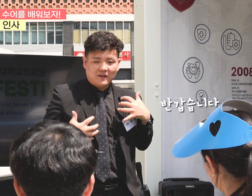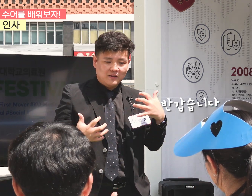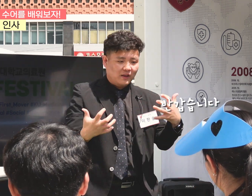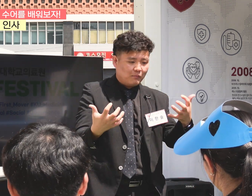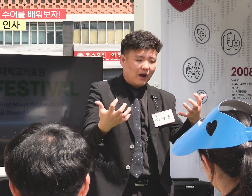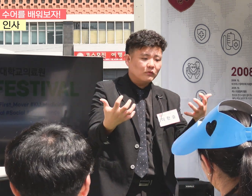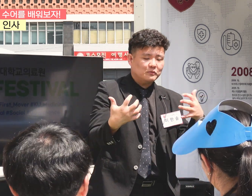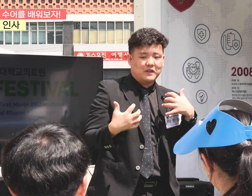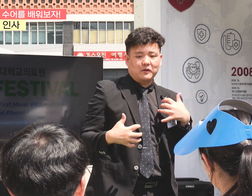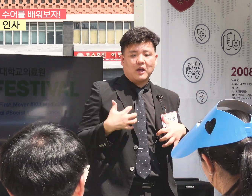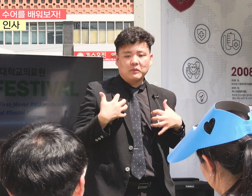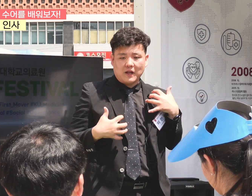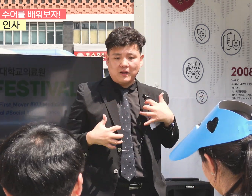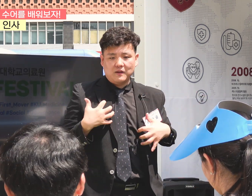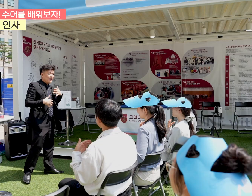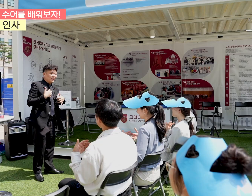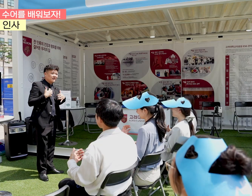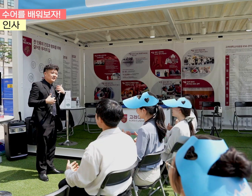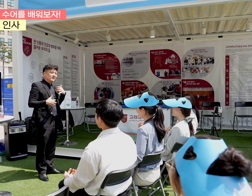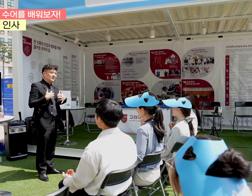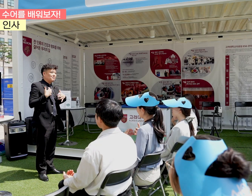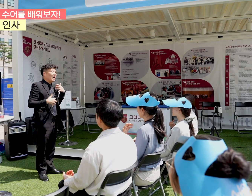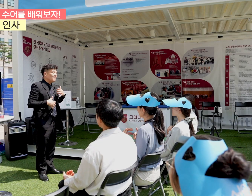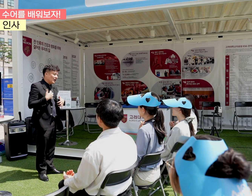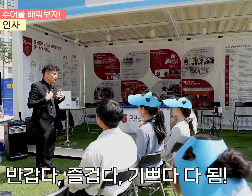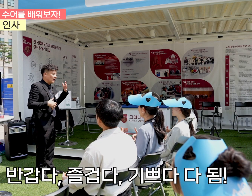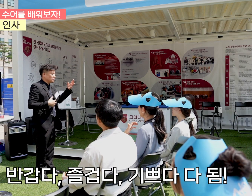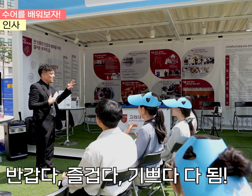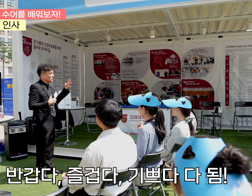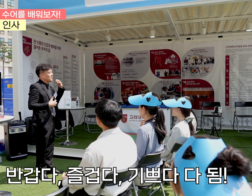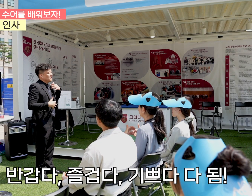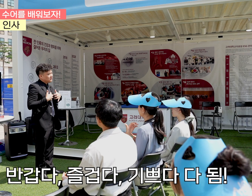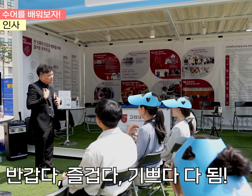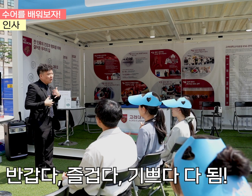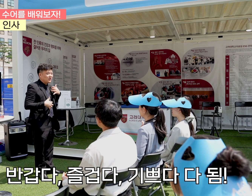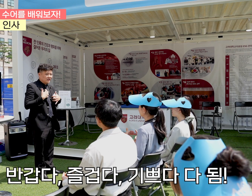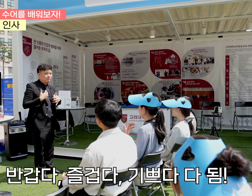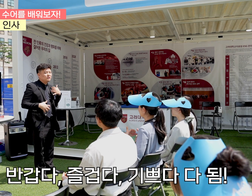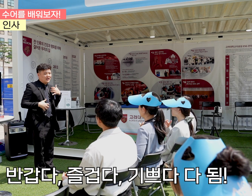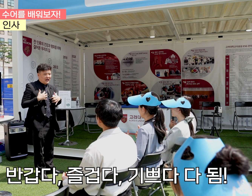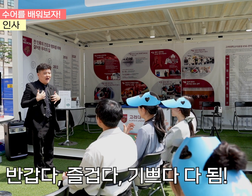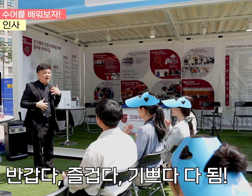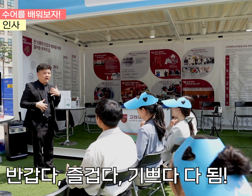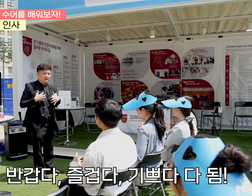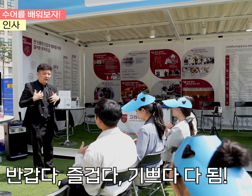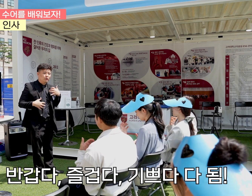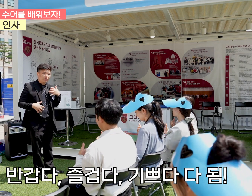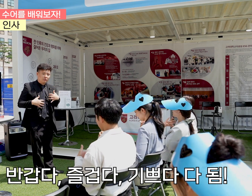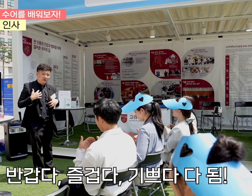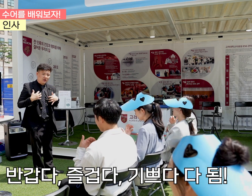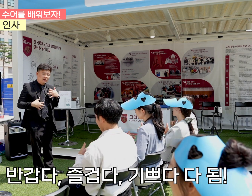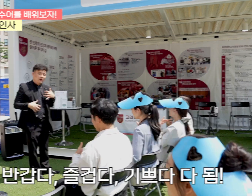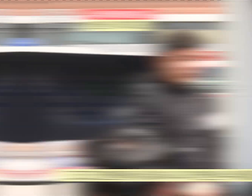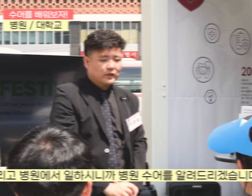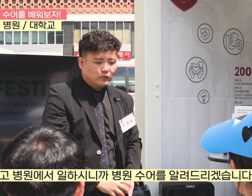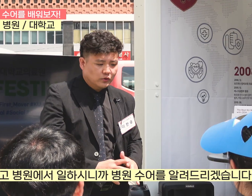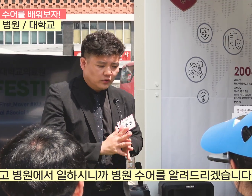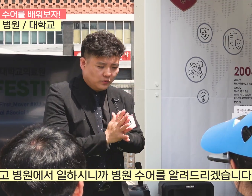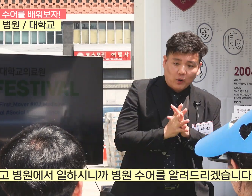예, 반갑습니다 이렇게 합니다. 이게 그 반갑다도 되고요, 즐겁다, 기쁘다 다 되고 있습니다. 그리고